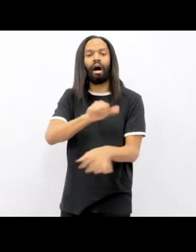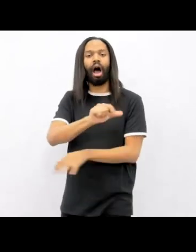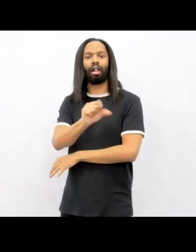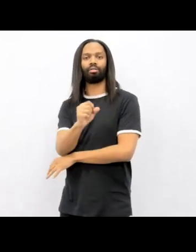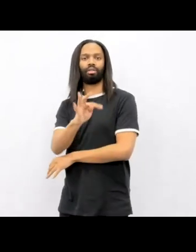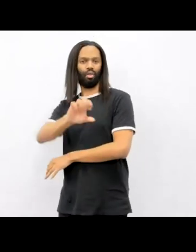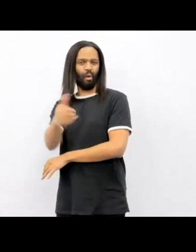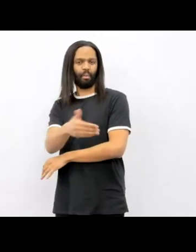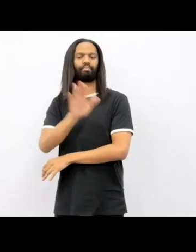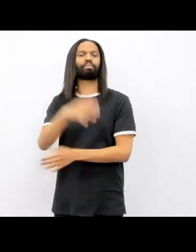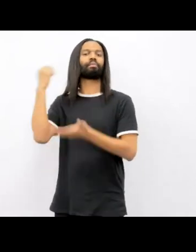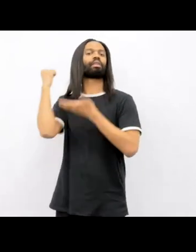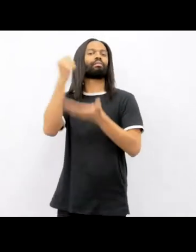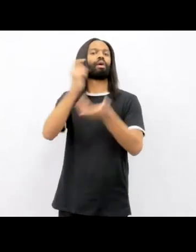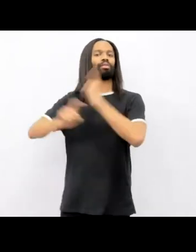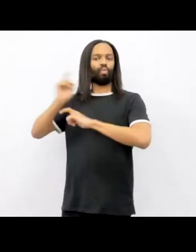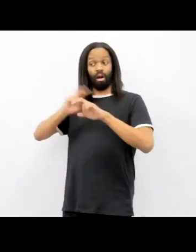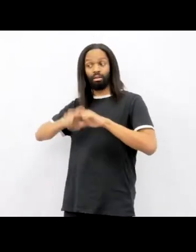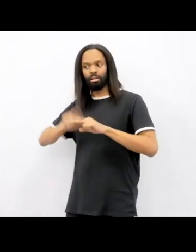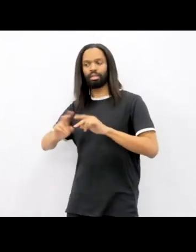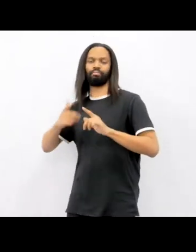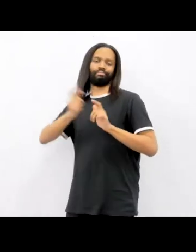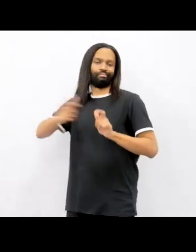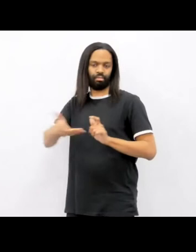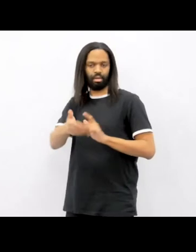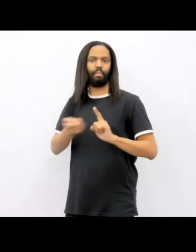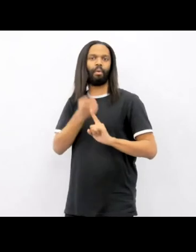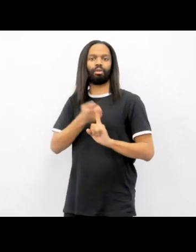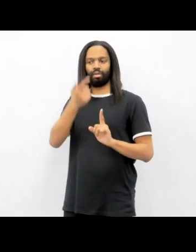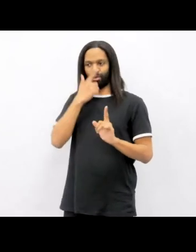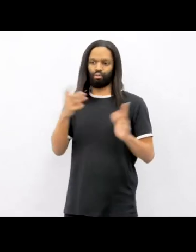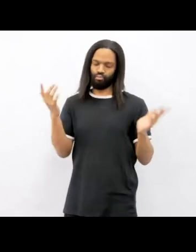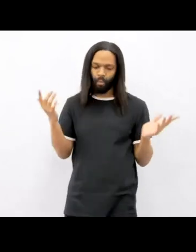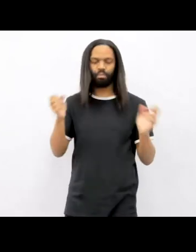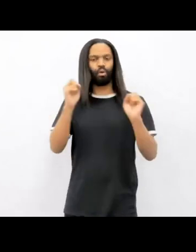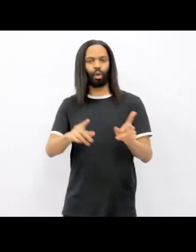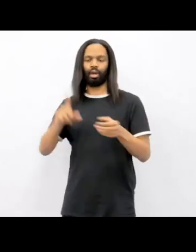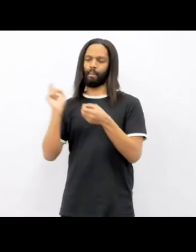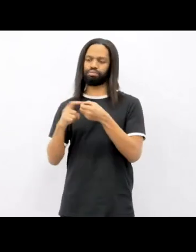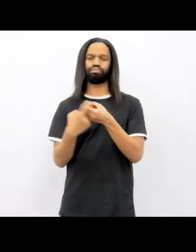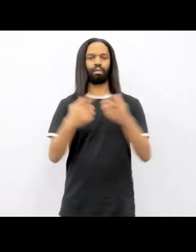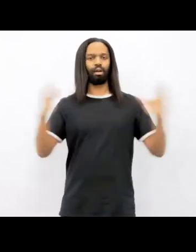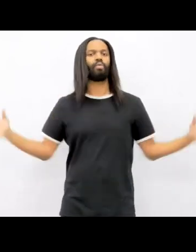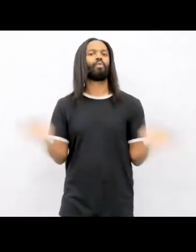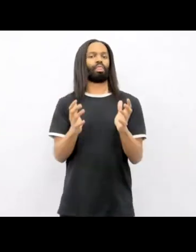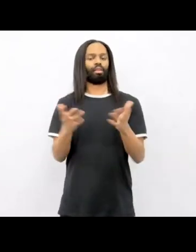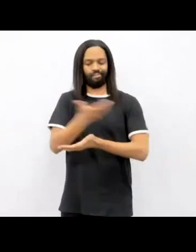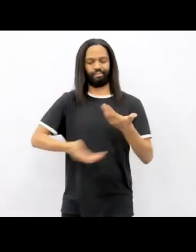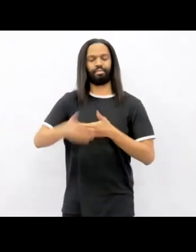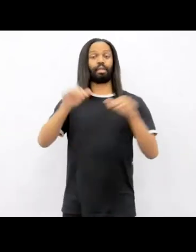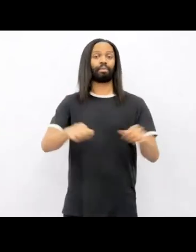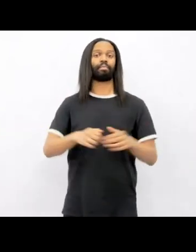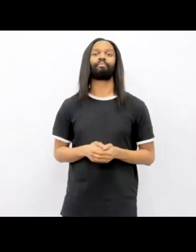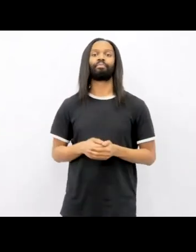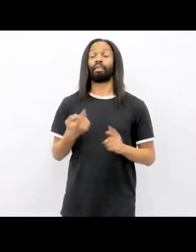notre histoire patrimonial et industriel, et de son devenir, de pouvoir se retrouver. Vous le savez, j'ai déjà eu l'occasion de l